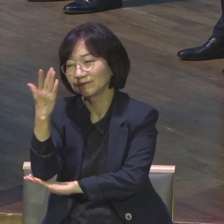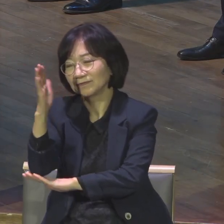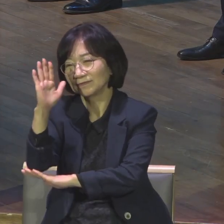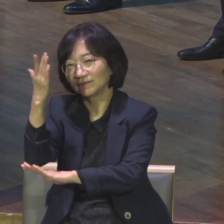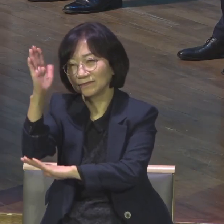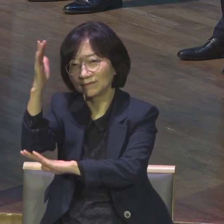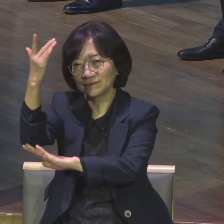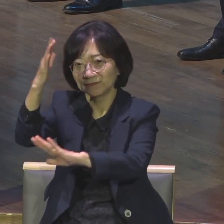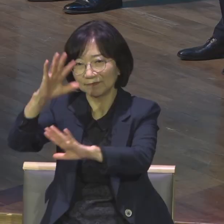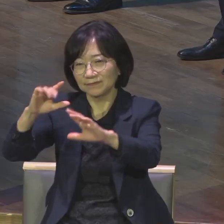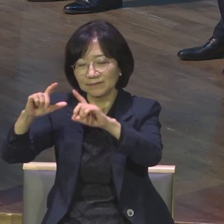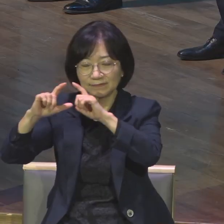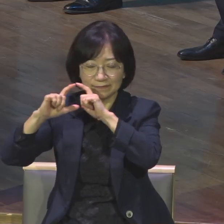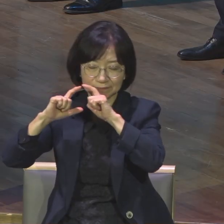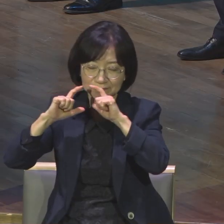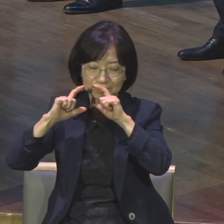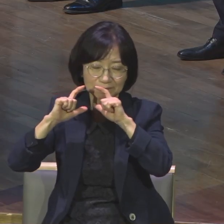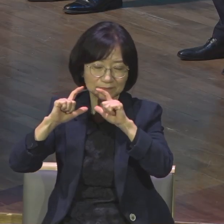영광이